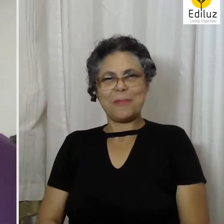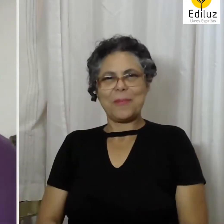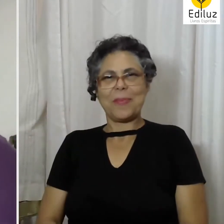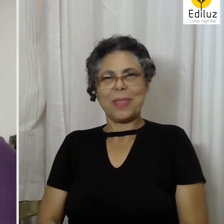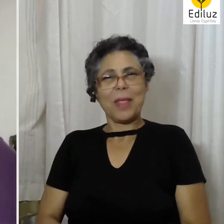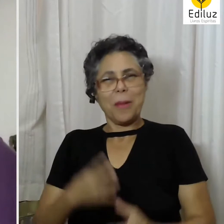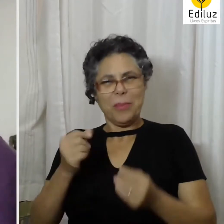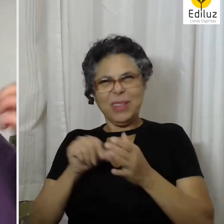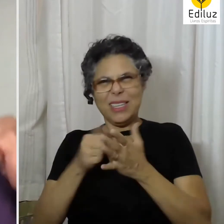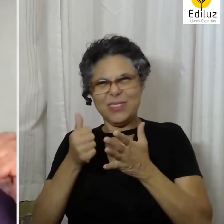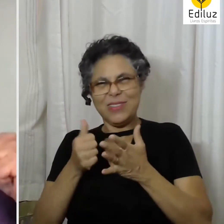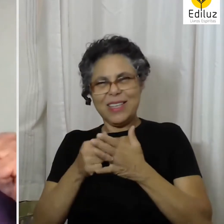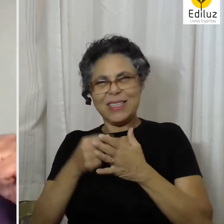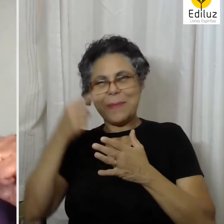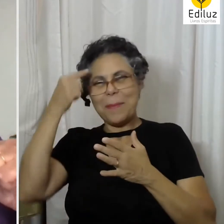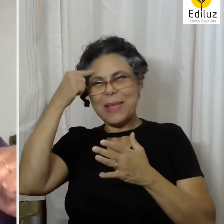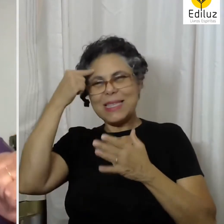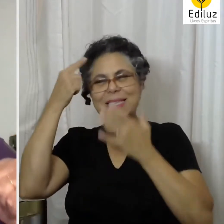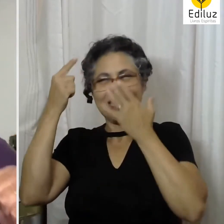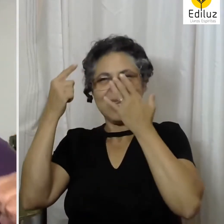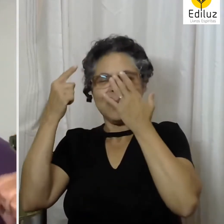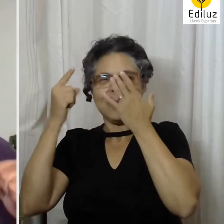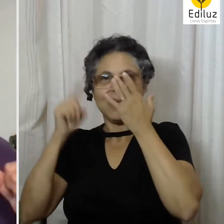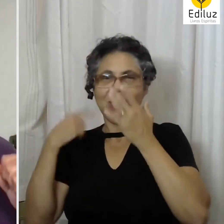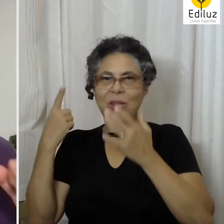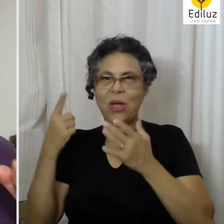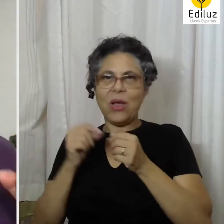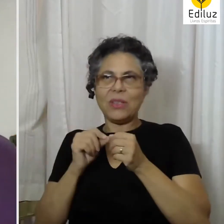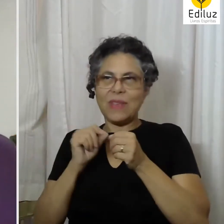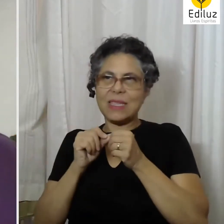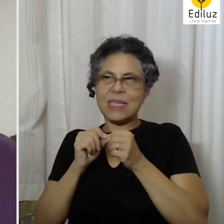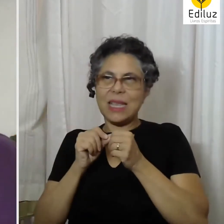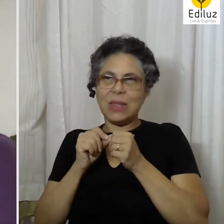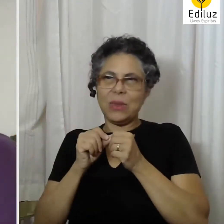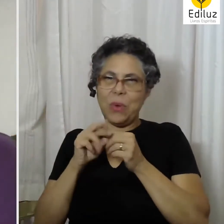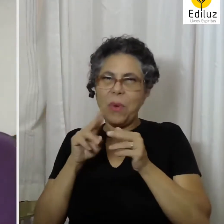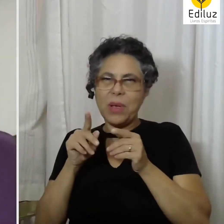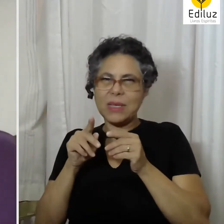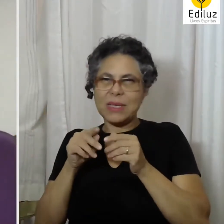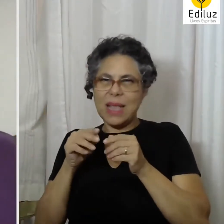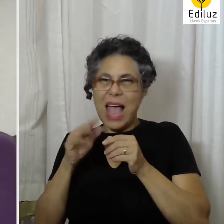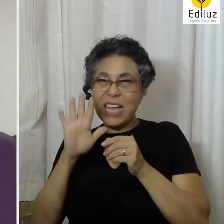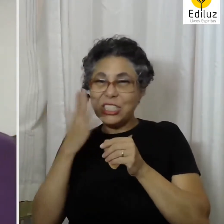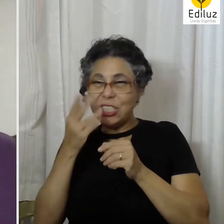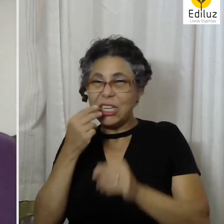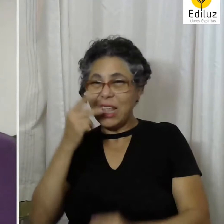Muitas vezes pensamos que estamos agindo egoístamente, mas